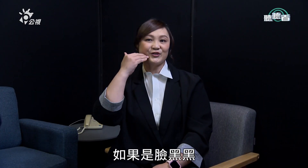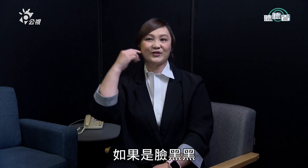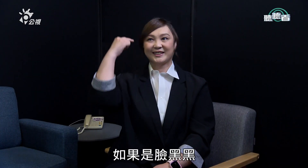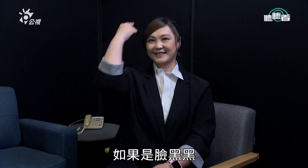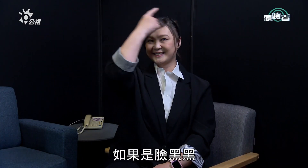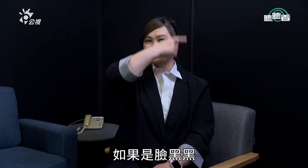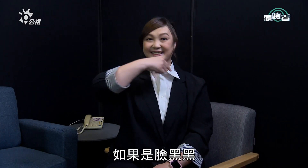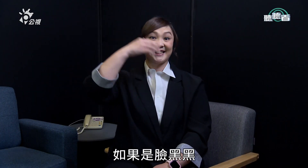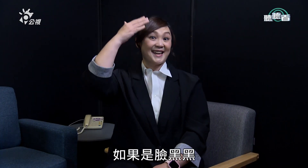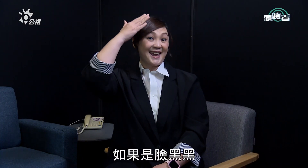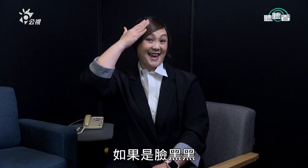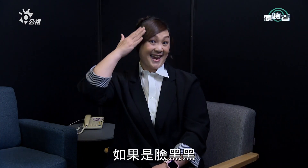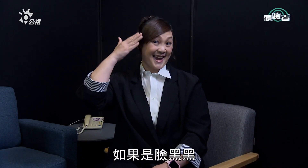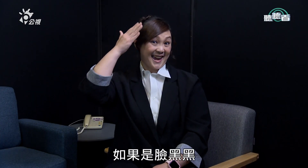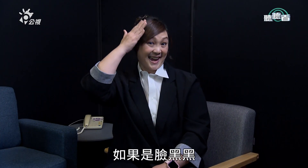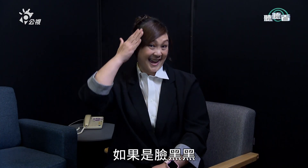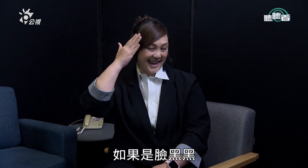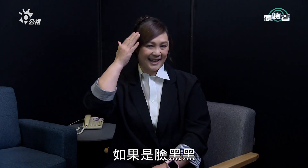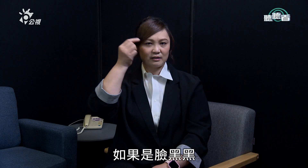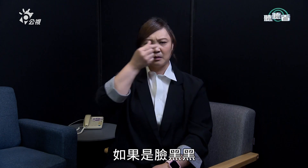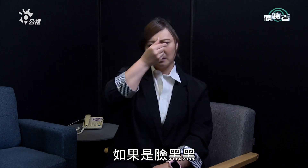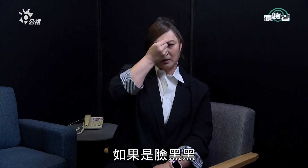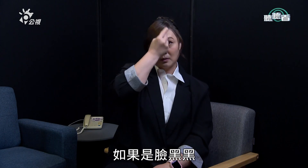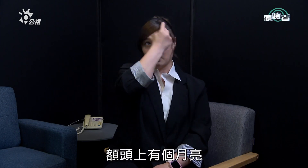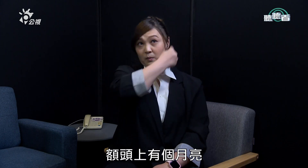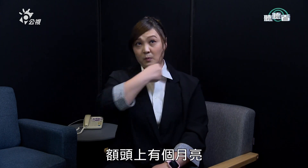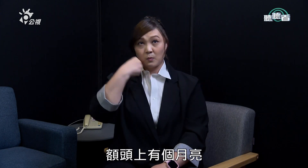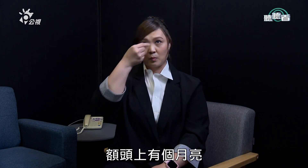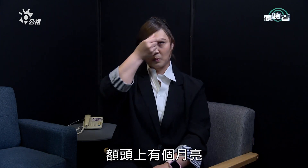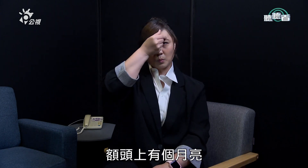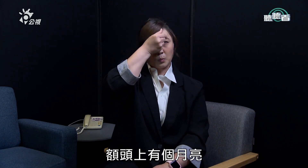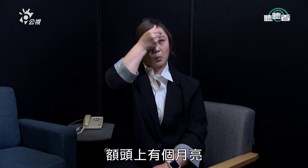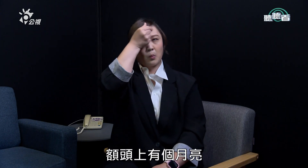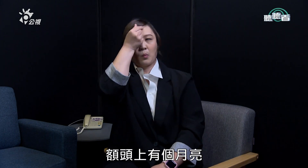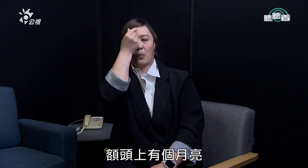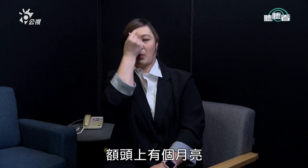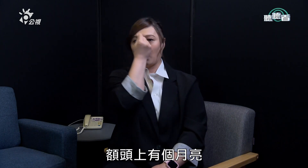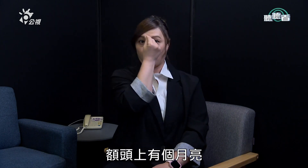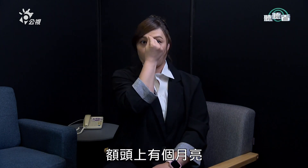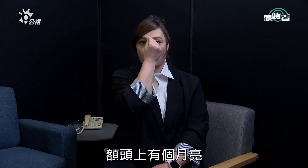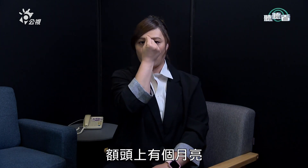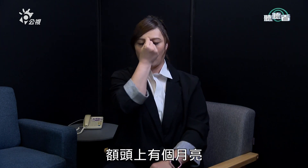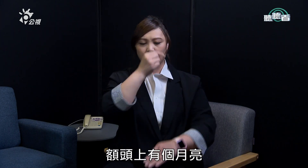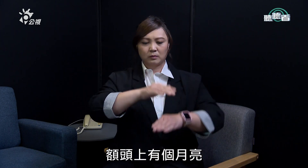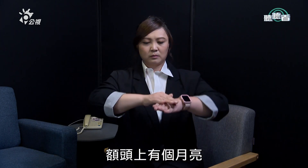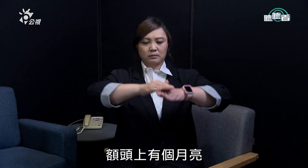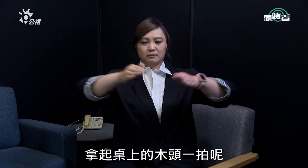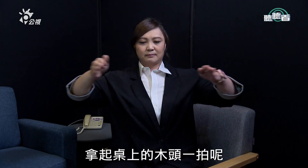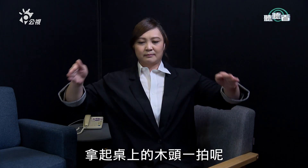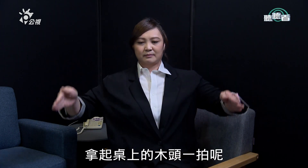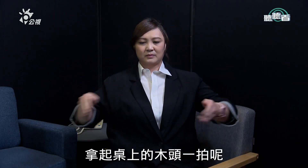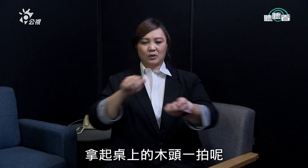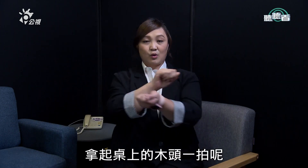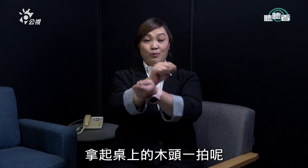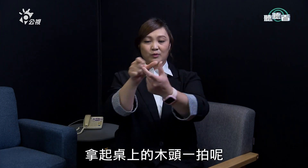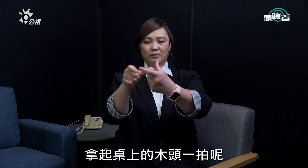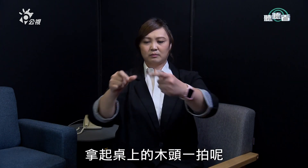如果是脸黑黑，额头上呢有个月亮，拿起桌上的